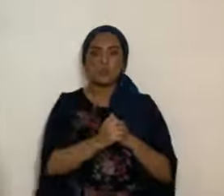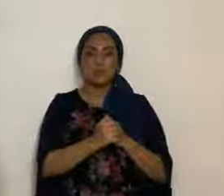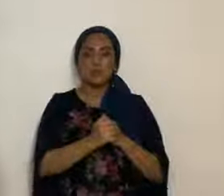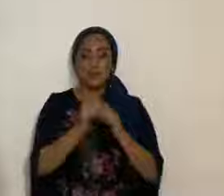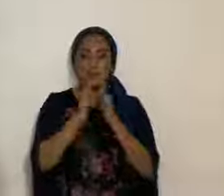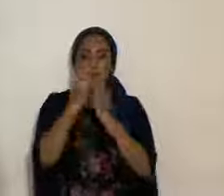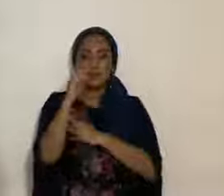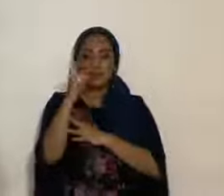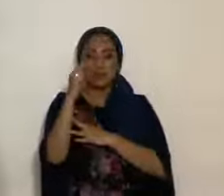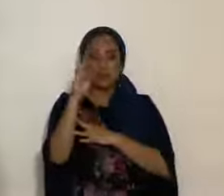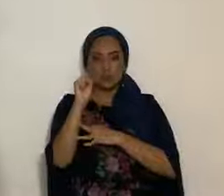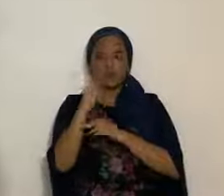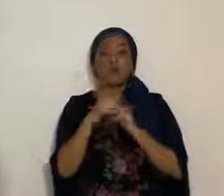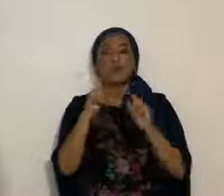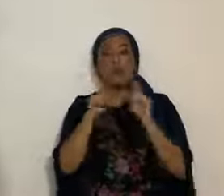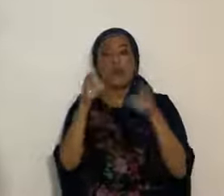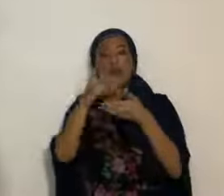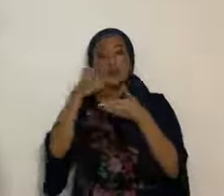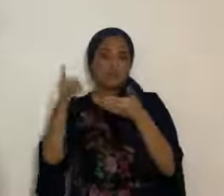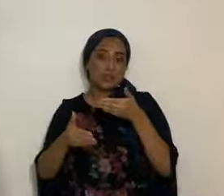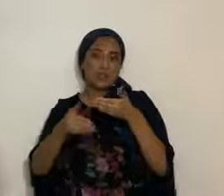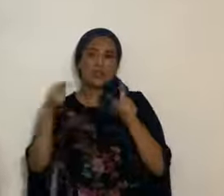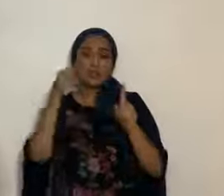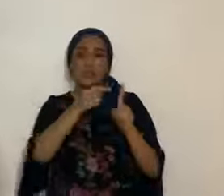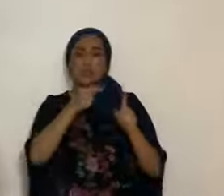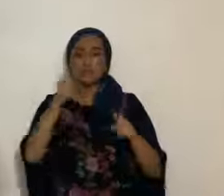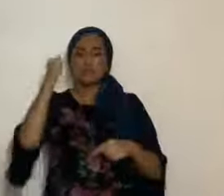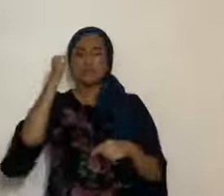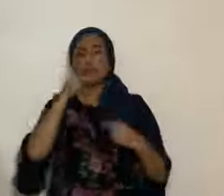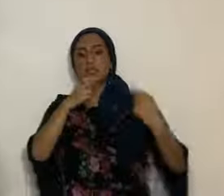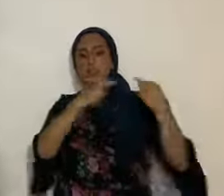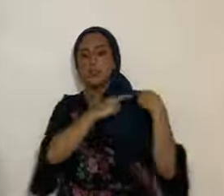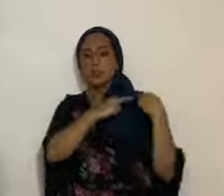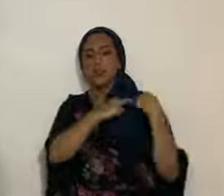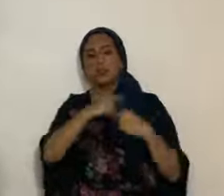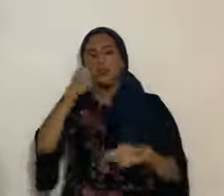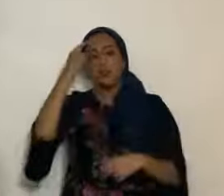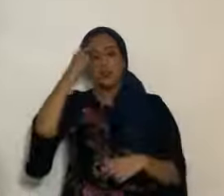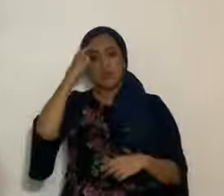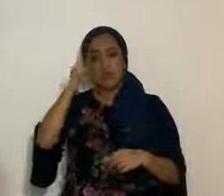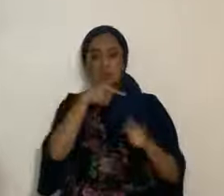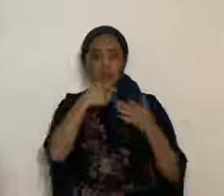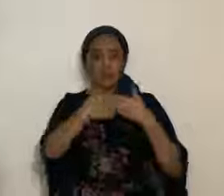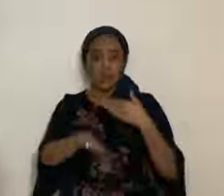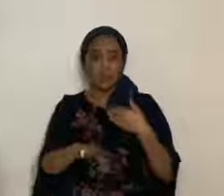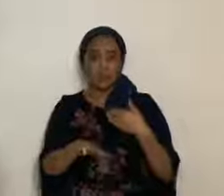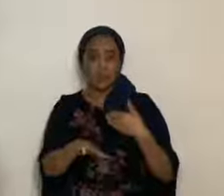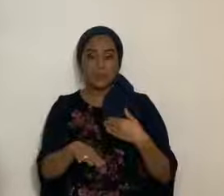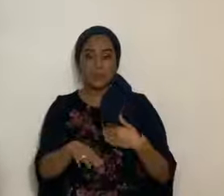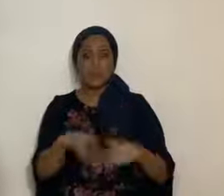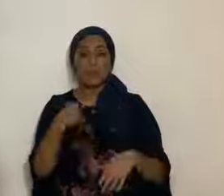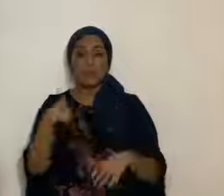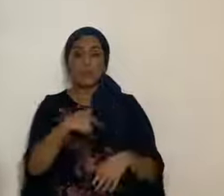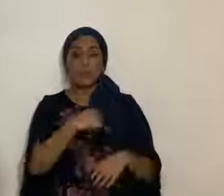Éxodo. Pero al final tomó la responsabilidad para la que había nacido. Y nosotros lo vimos precisamente en